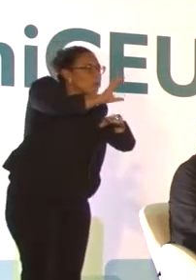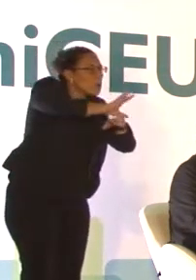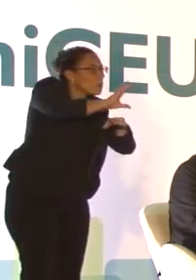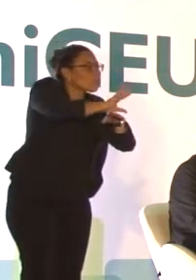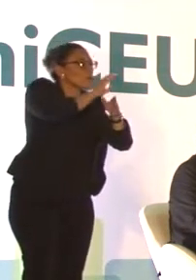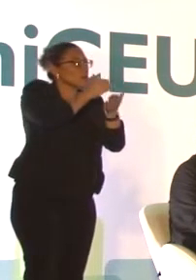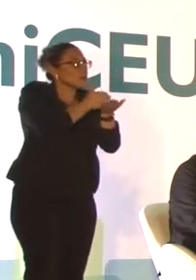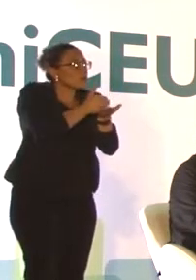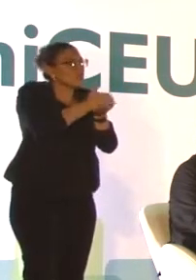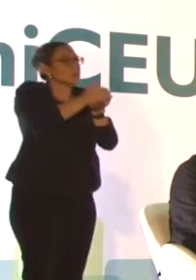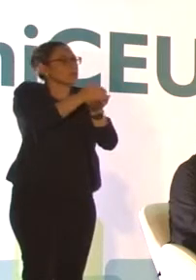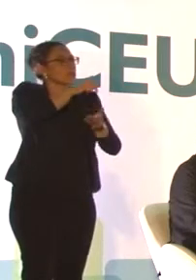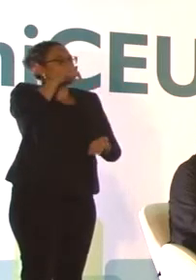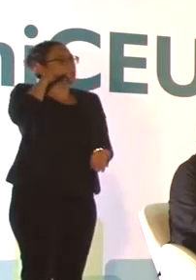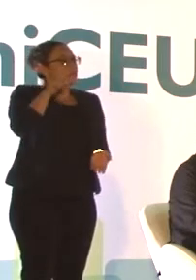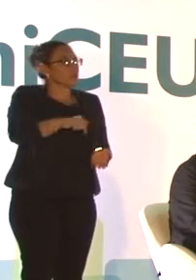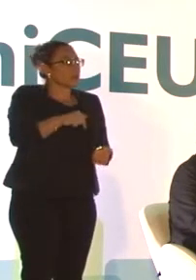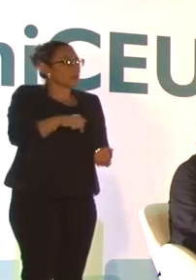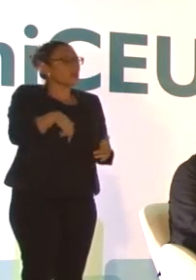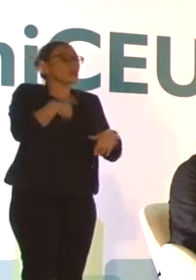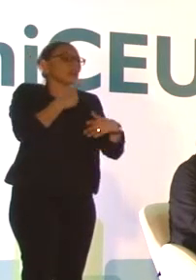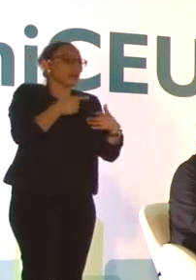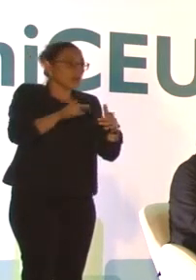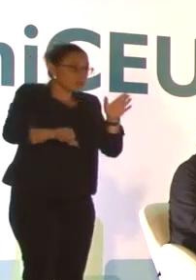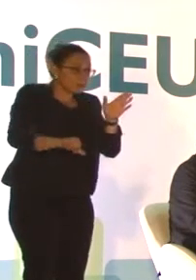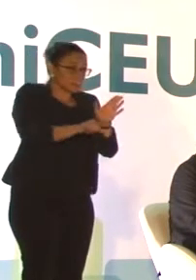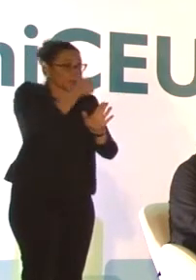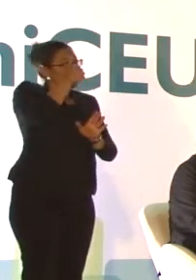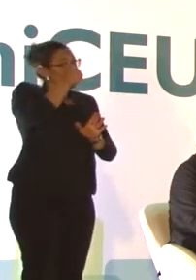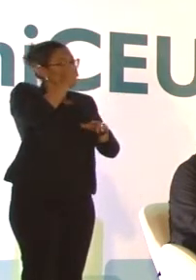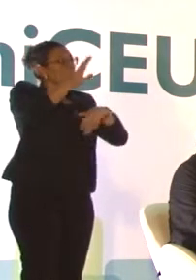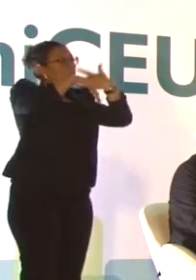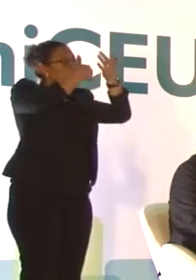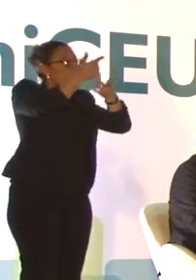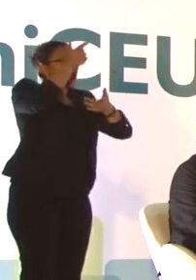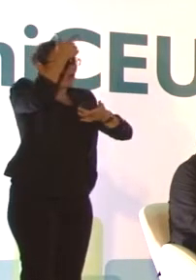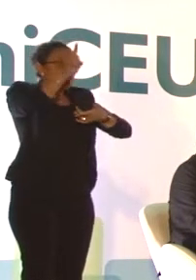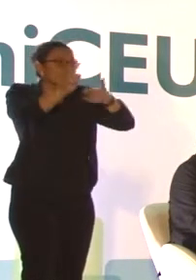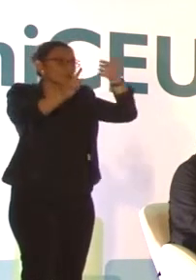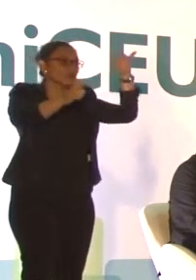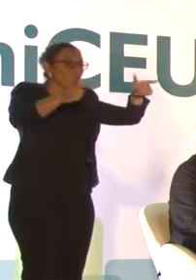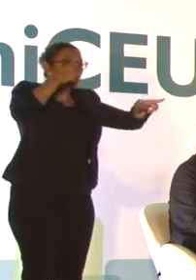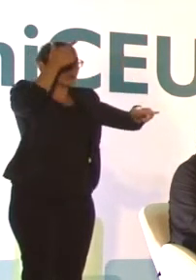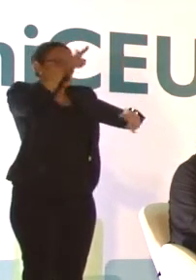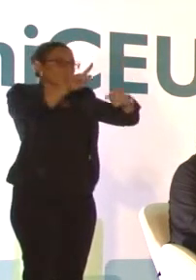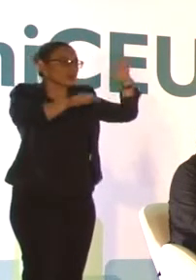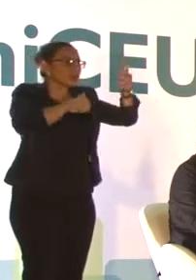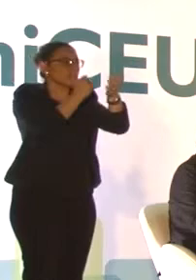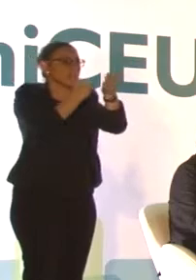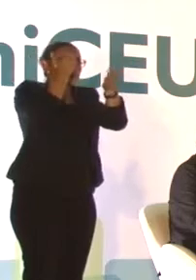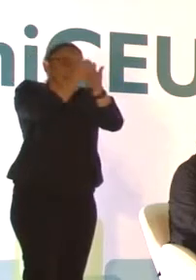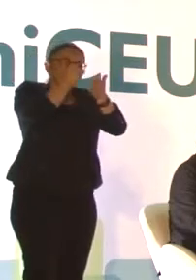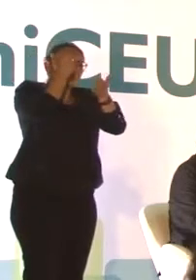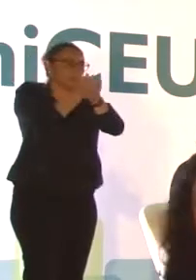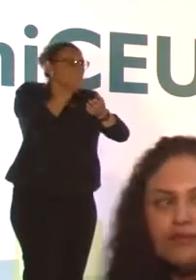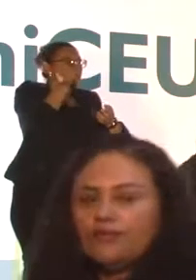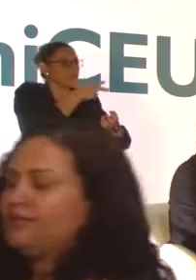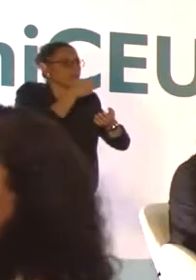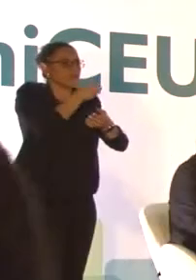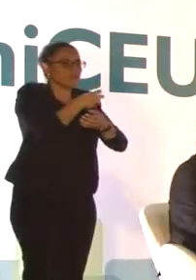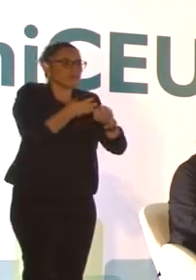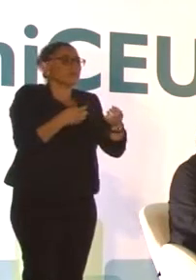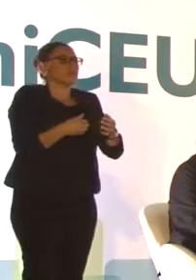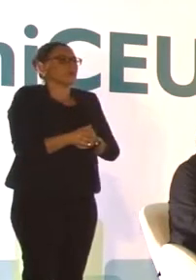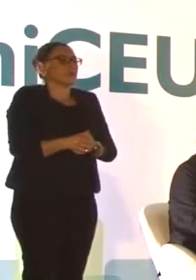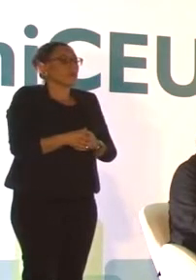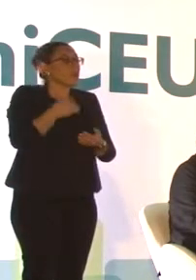certamente ensejará outros cursos e que, no futuro, certamente